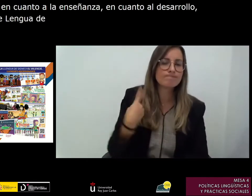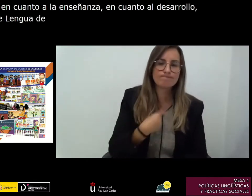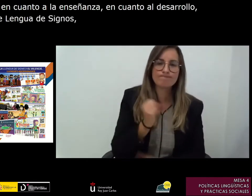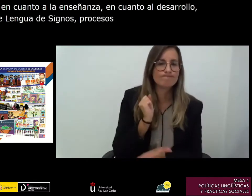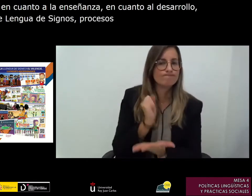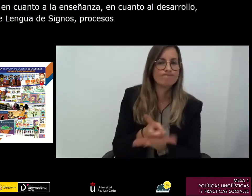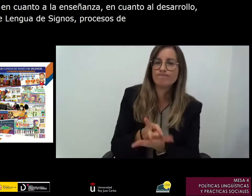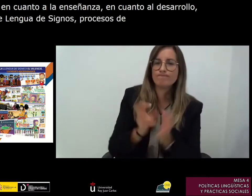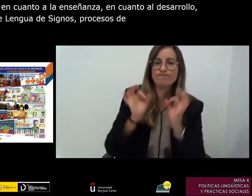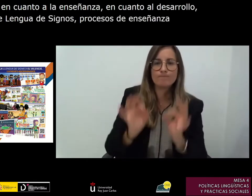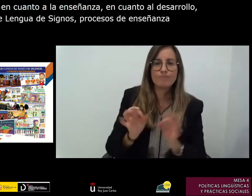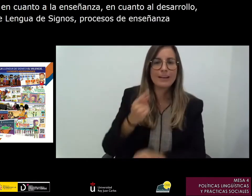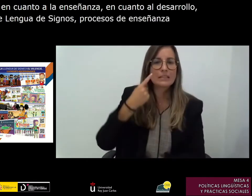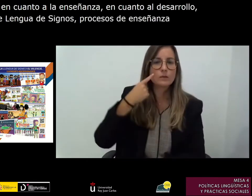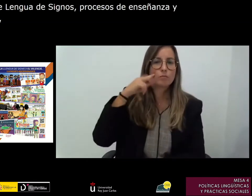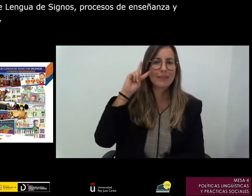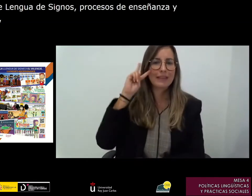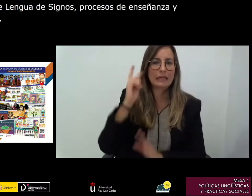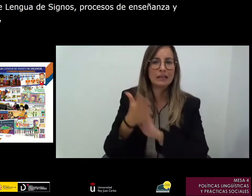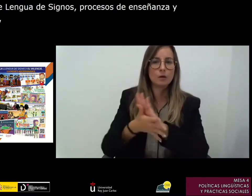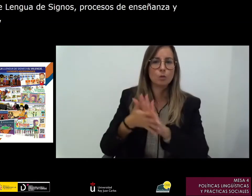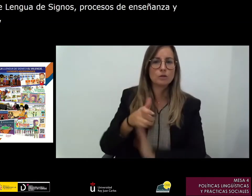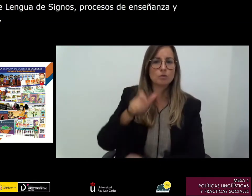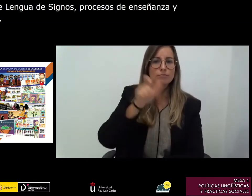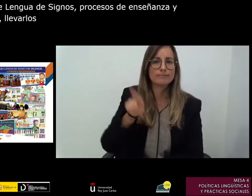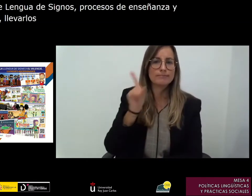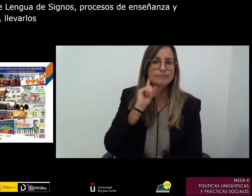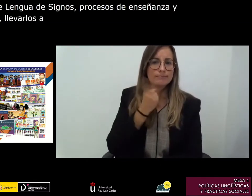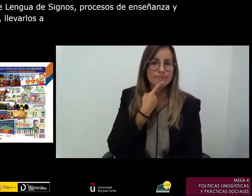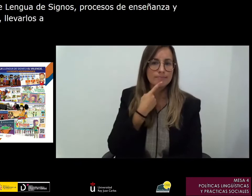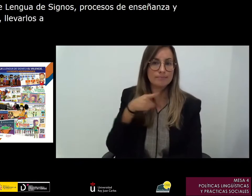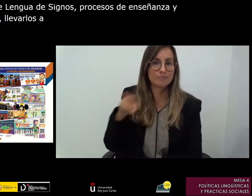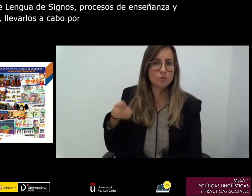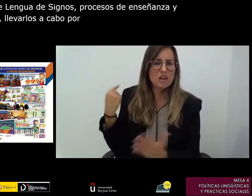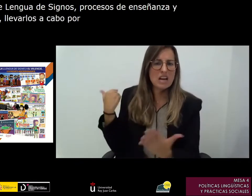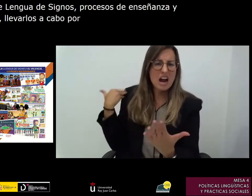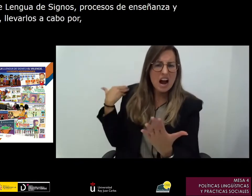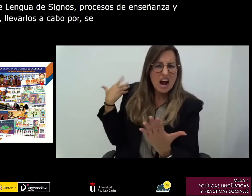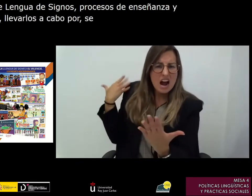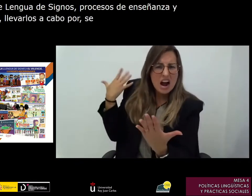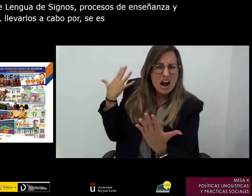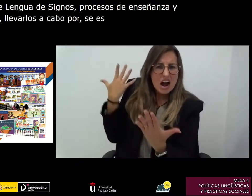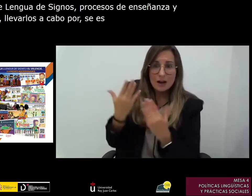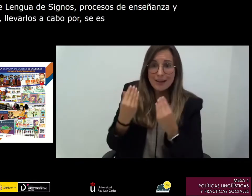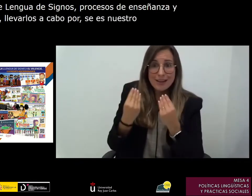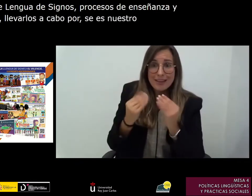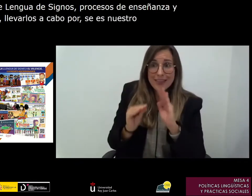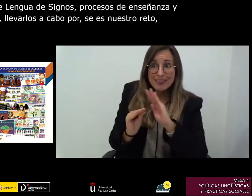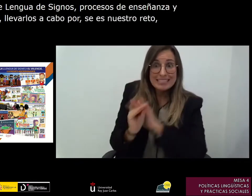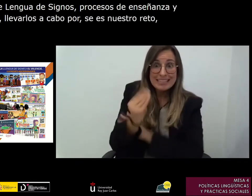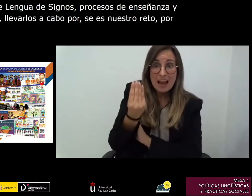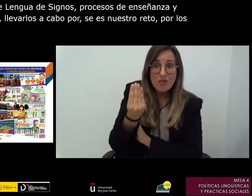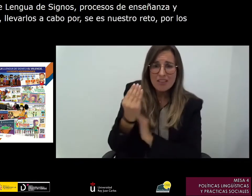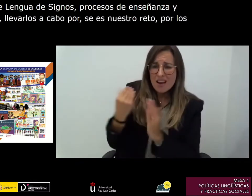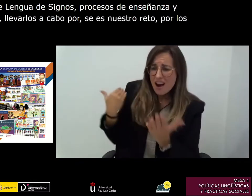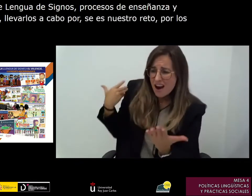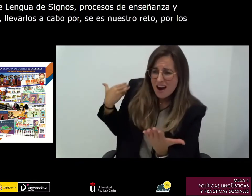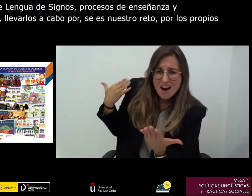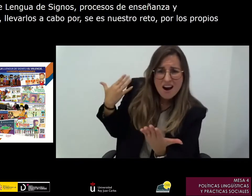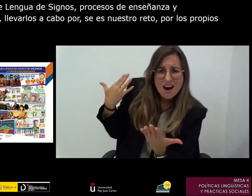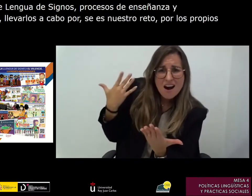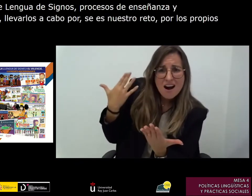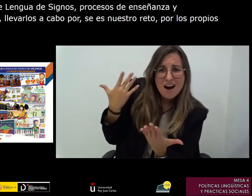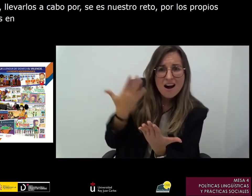llevados a cabo por, ese es nuestro reto, por los propios especialistas en lengua de signos.